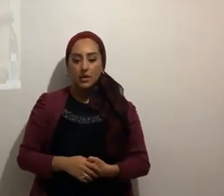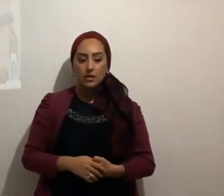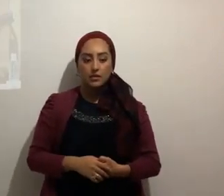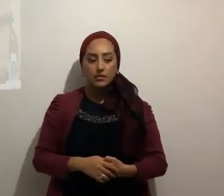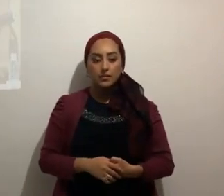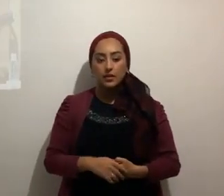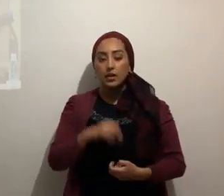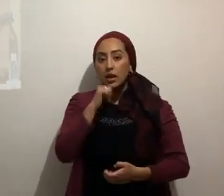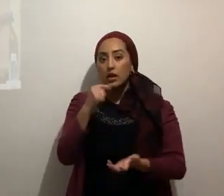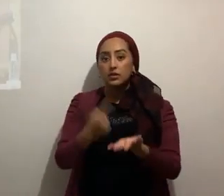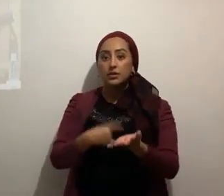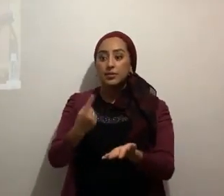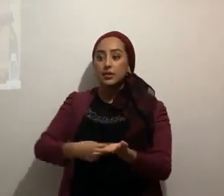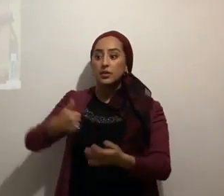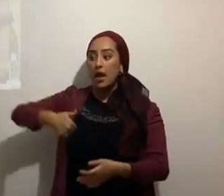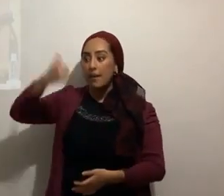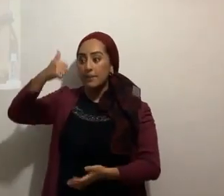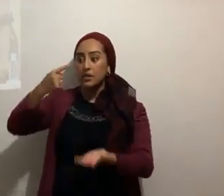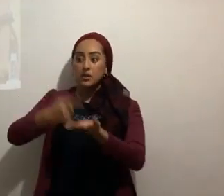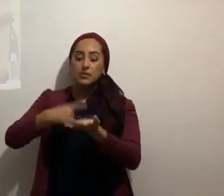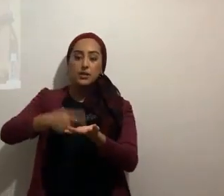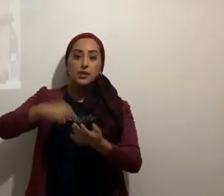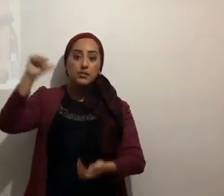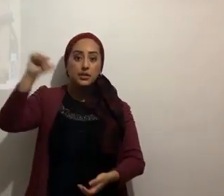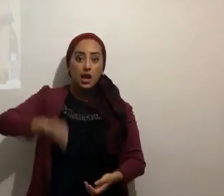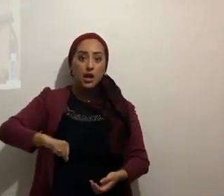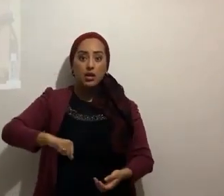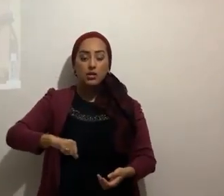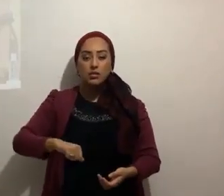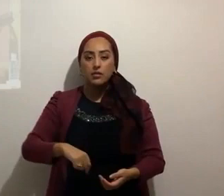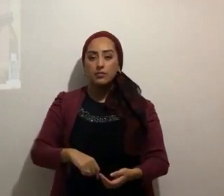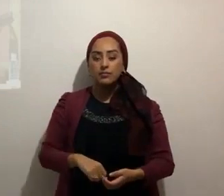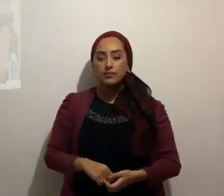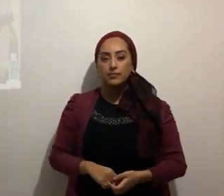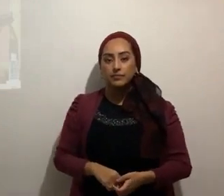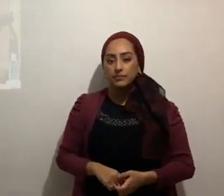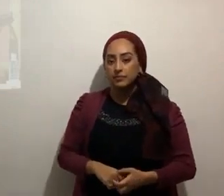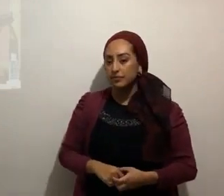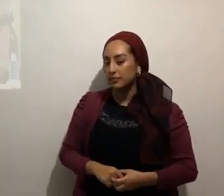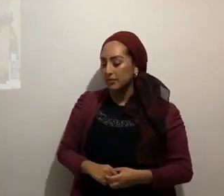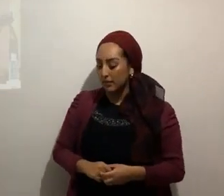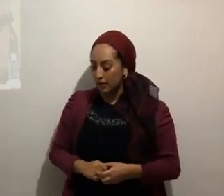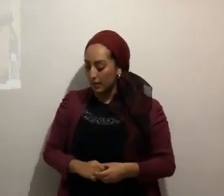Que no a veces arriba y a veces abajo, como titulé a otro tema.